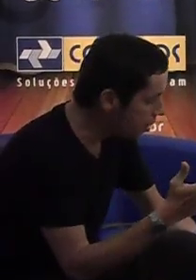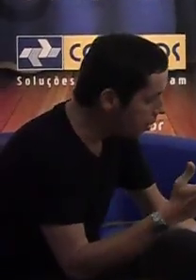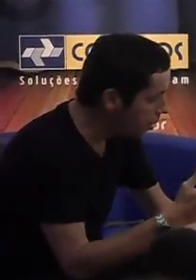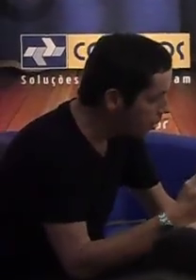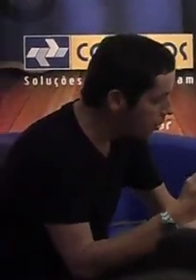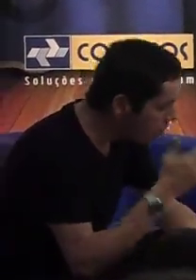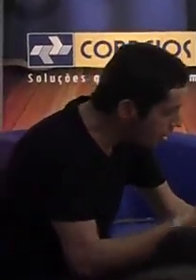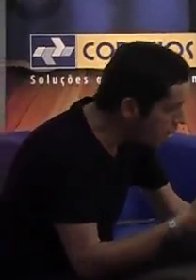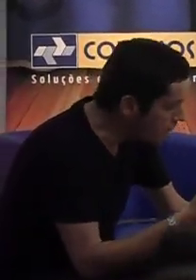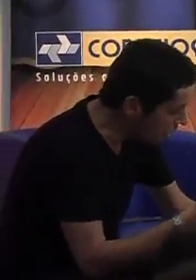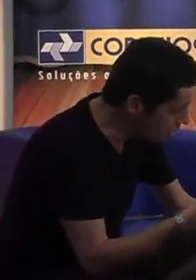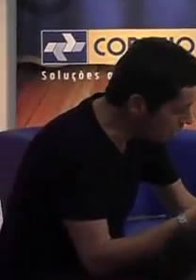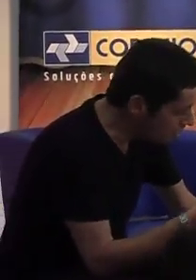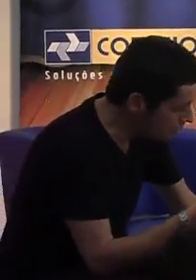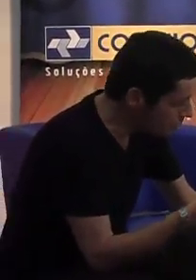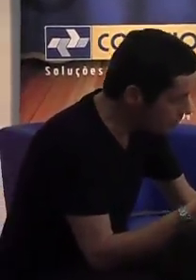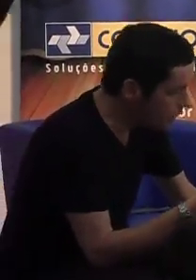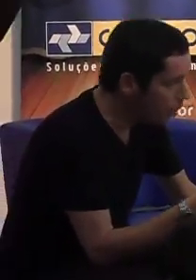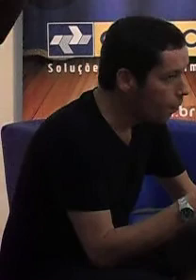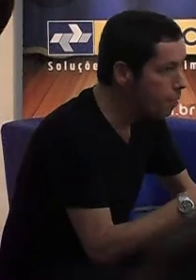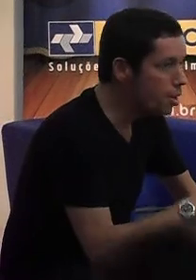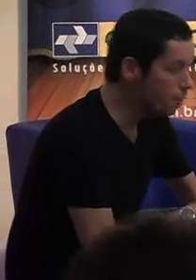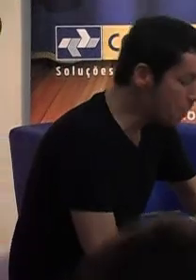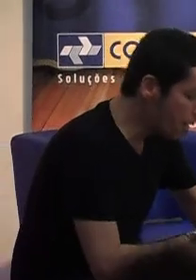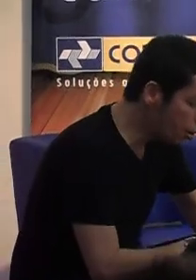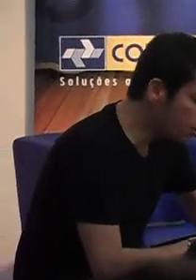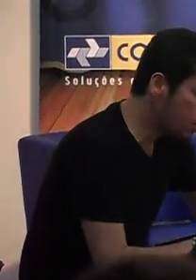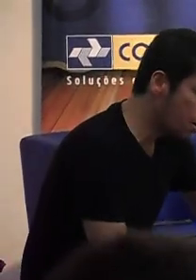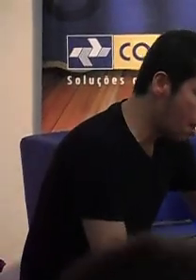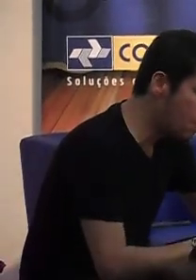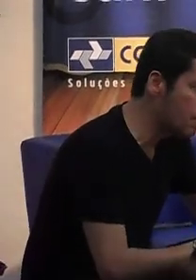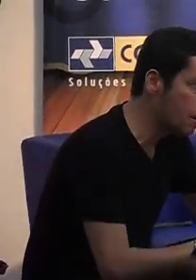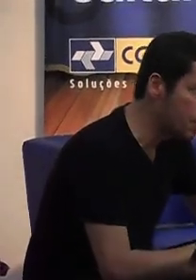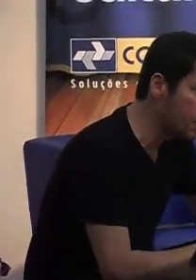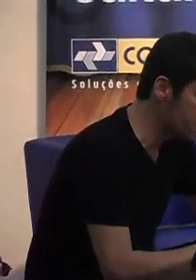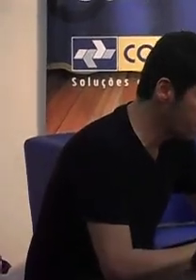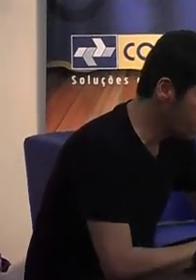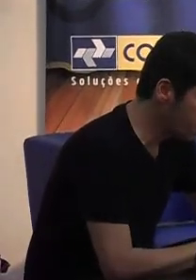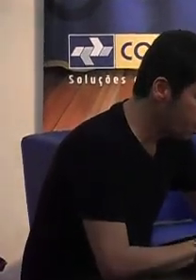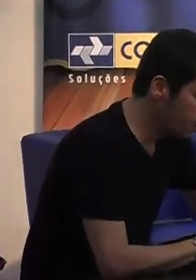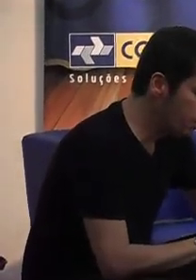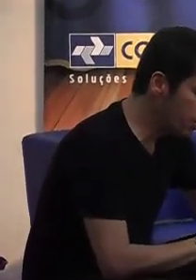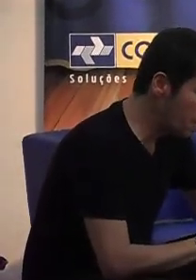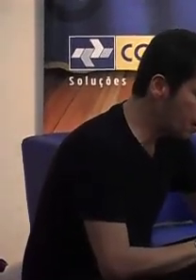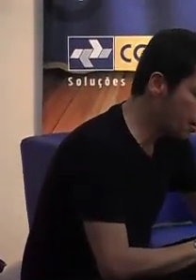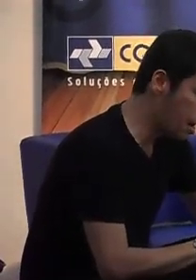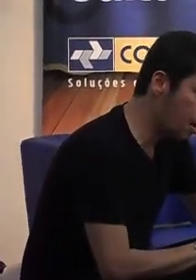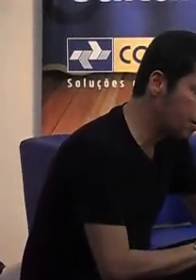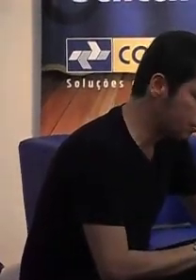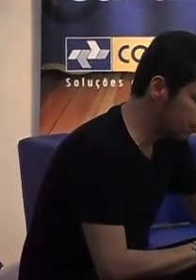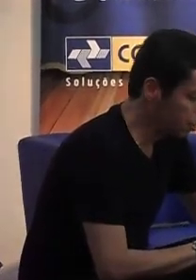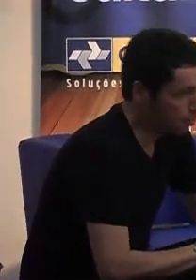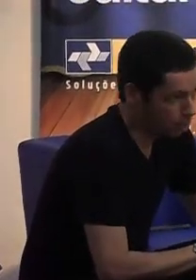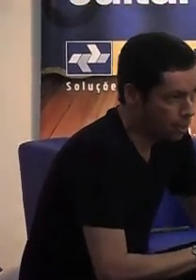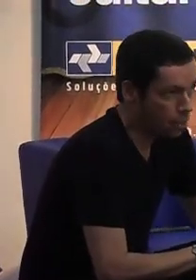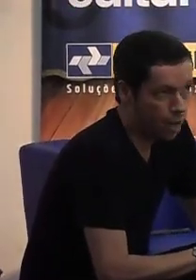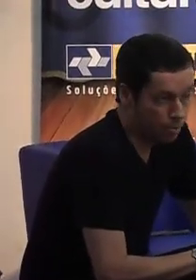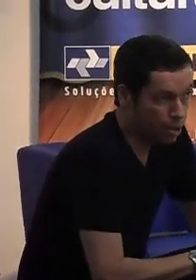Olá, você está perdido? O menino parou de chorar por um momento, olhou para a casa.